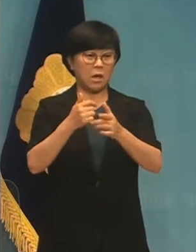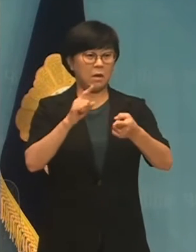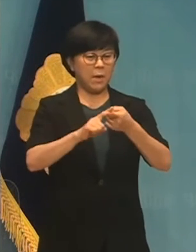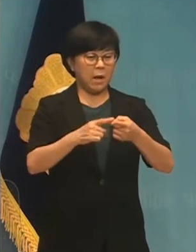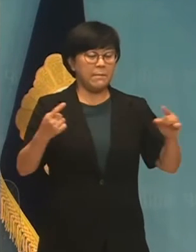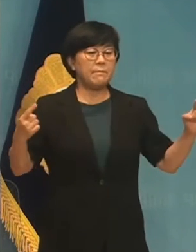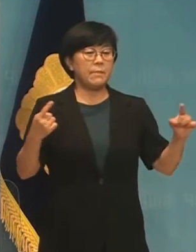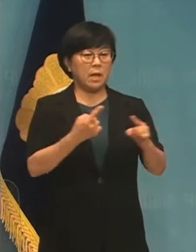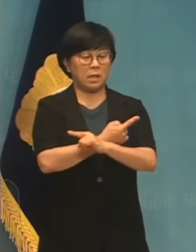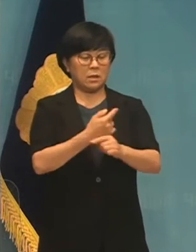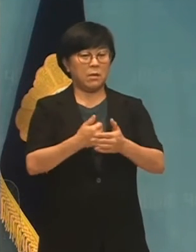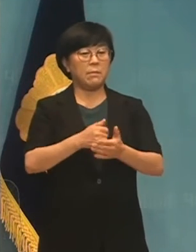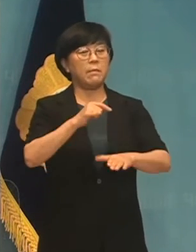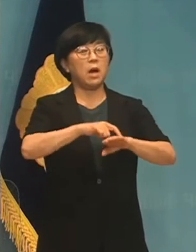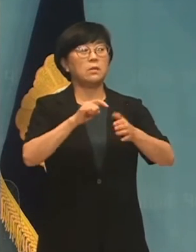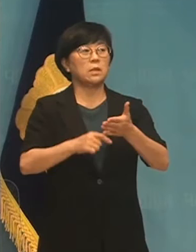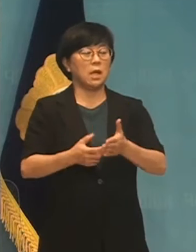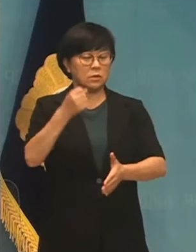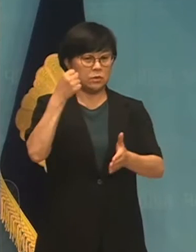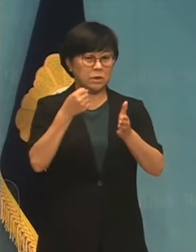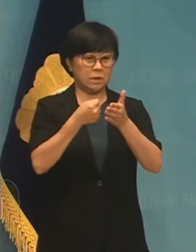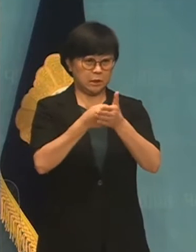갈겠다는 초심으로 돌아가겠습니다.